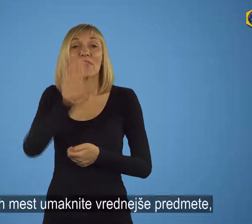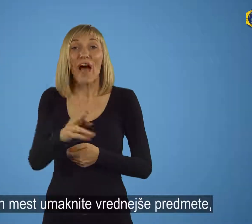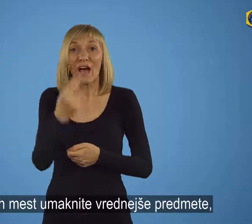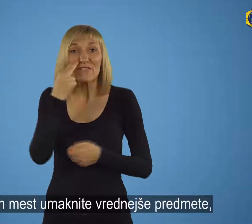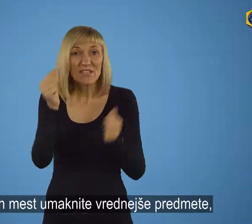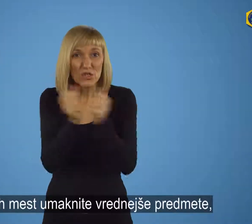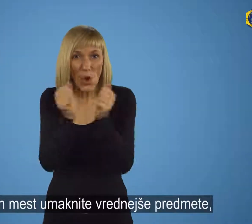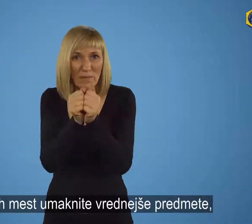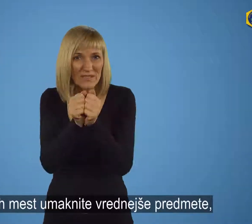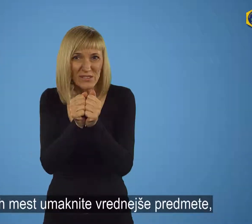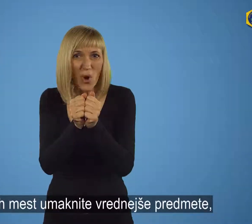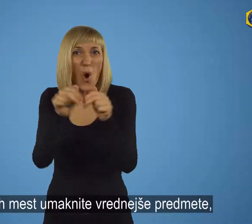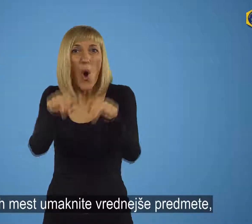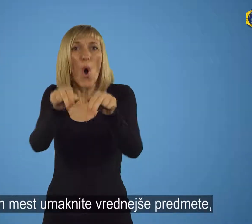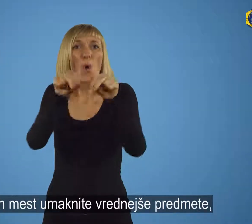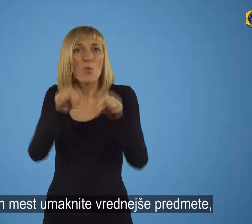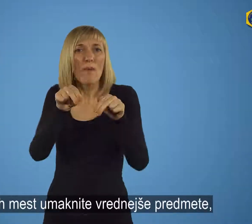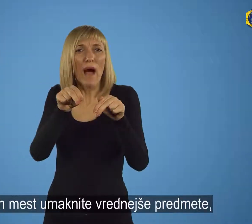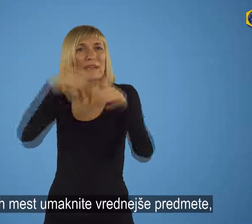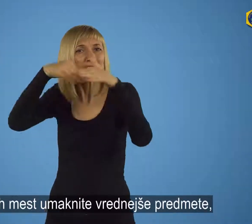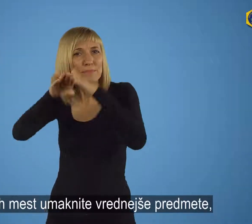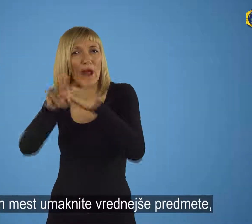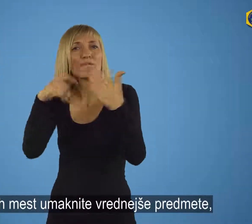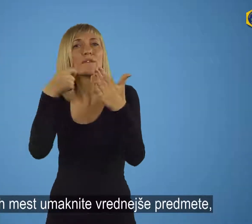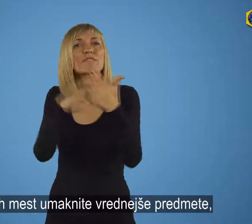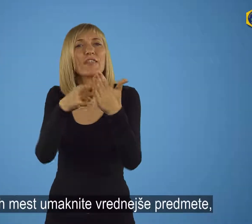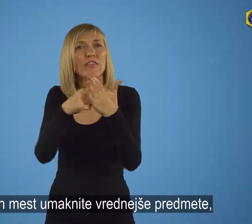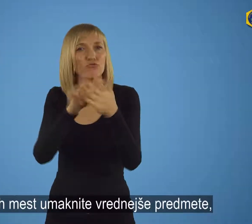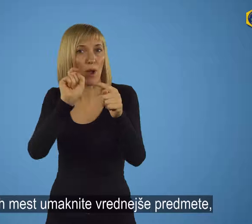Z vidnih mest umaknite vrednejše predmete.